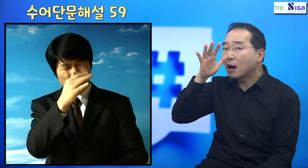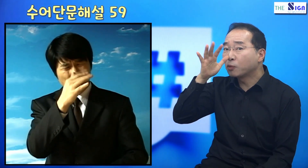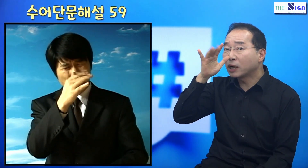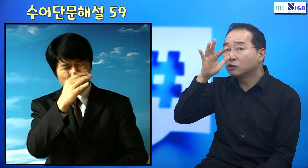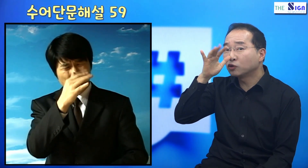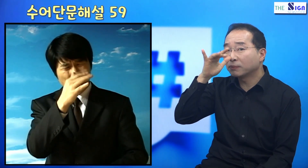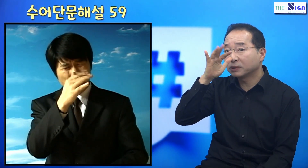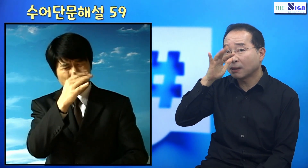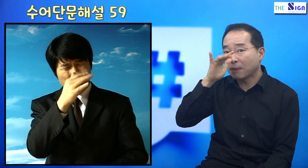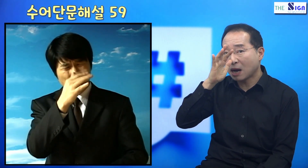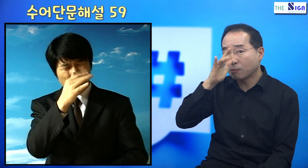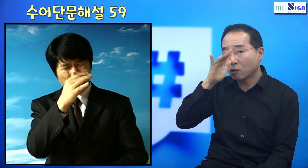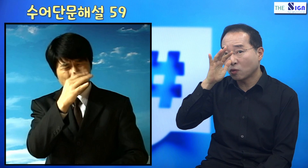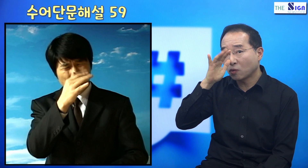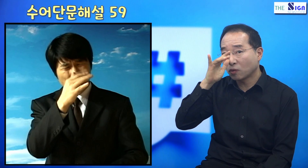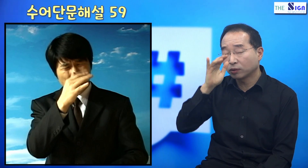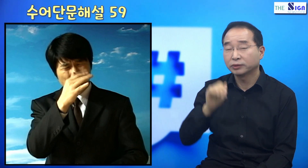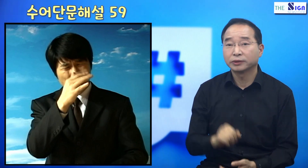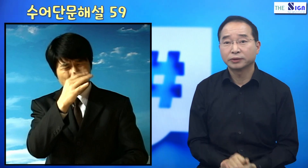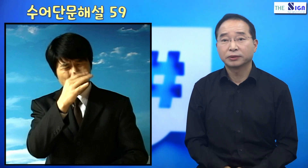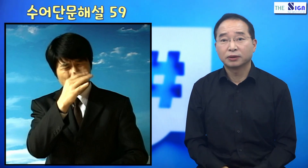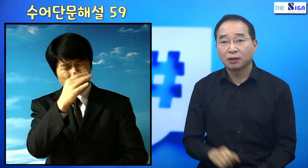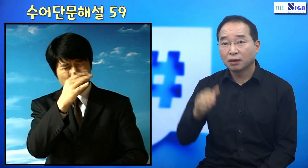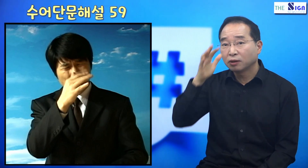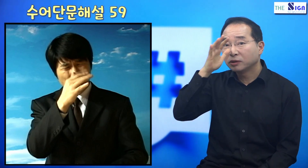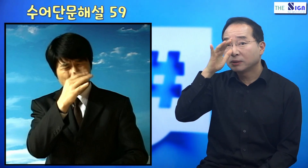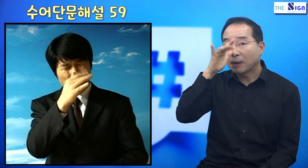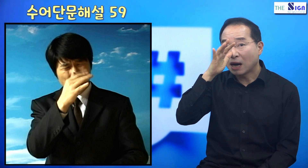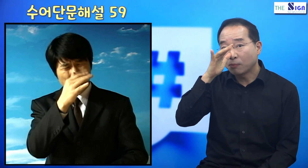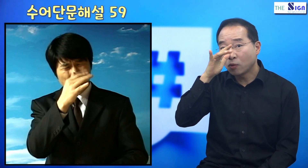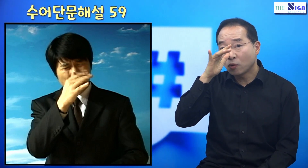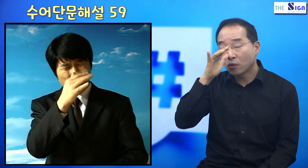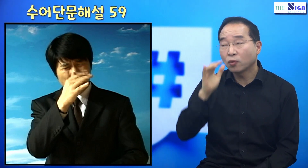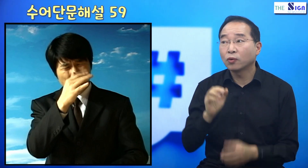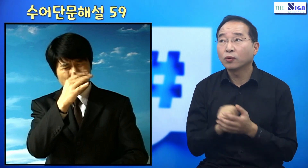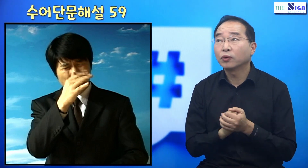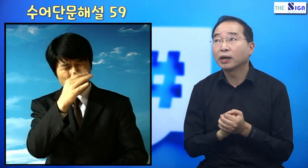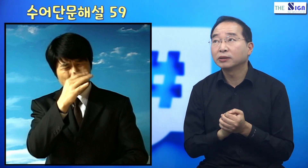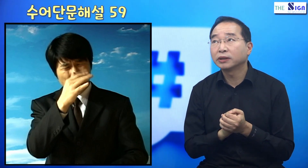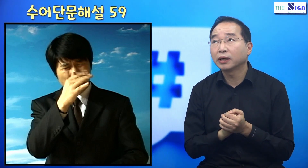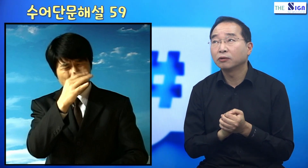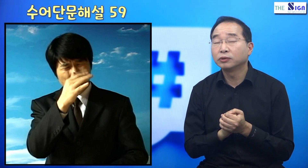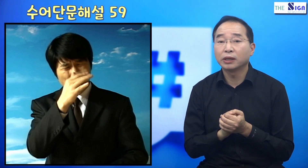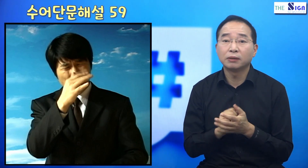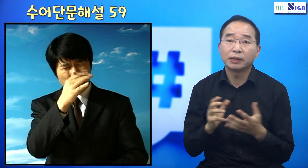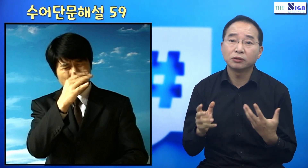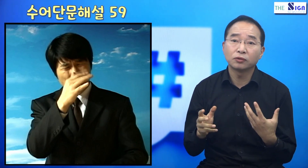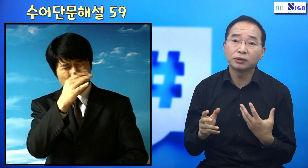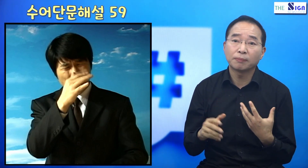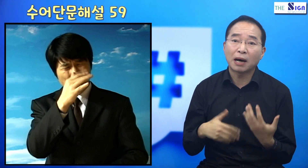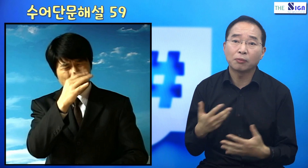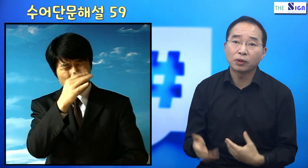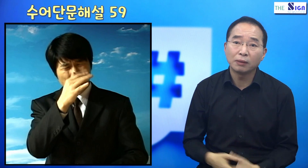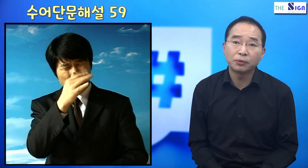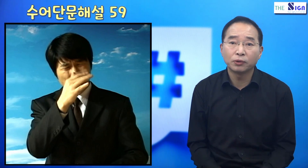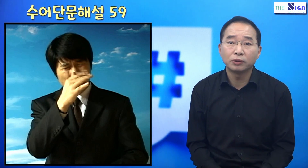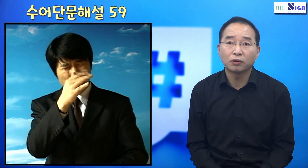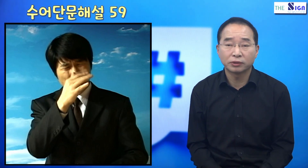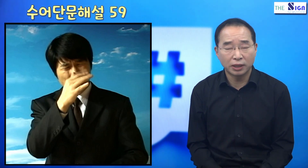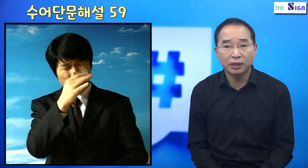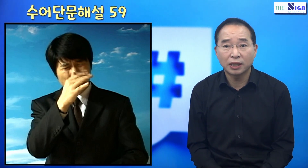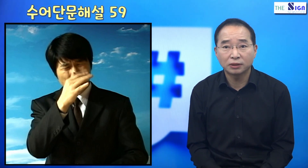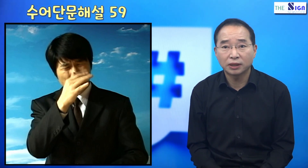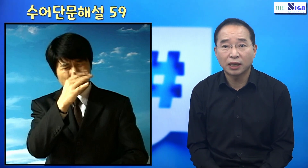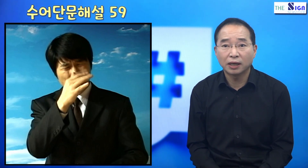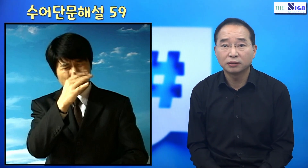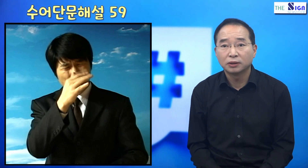이건 바보라는 수화입니다. 바보. 이제 바보고 하는데 우리가 일반적으로 이제 바보라는 표현을